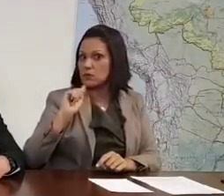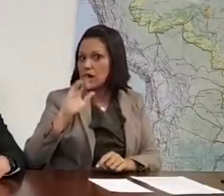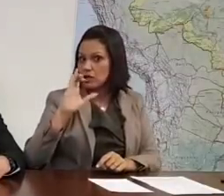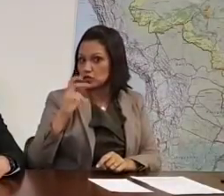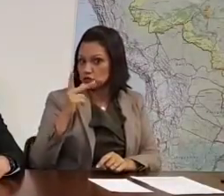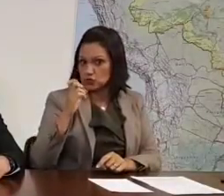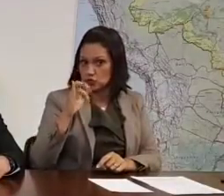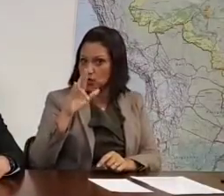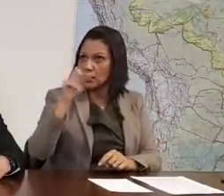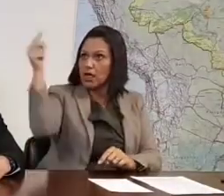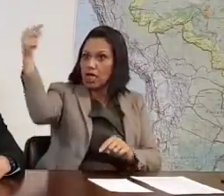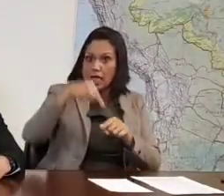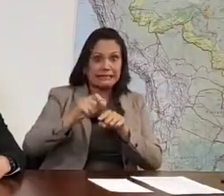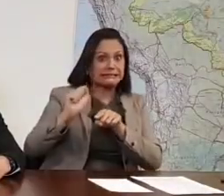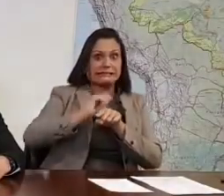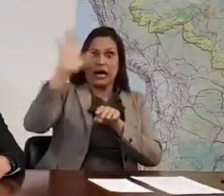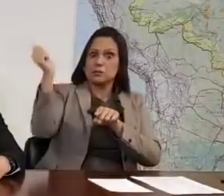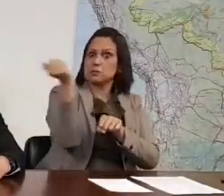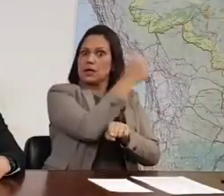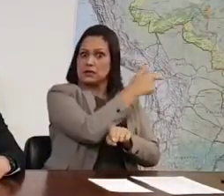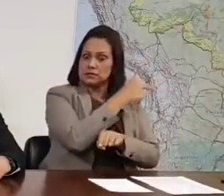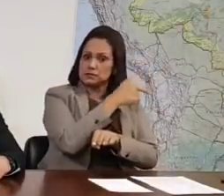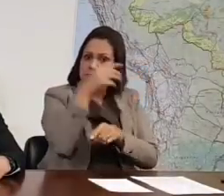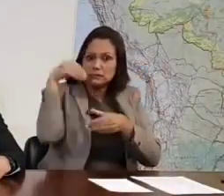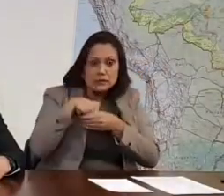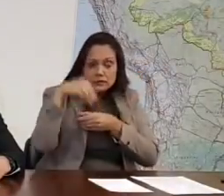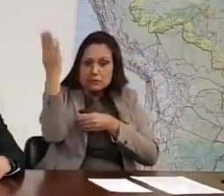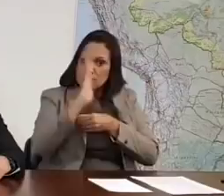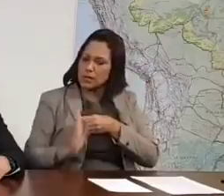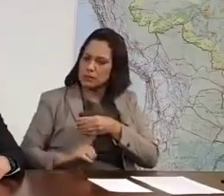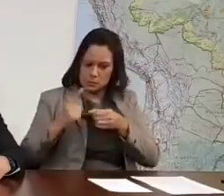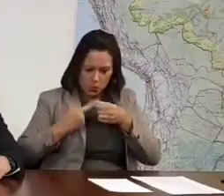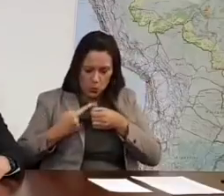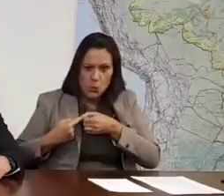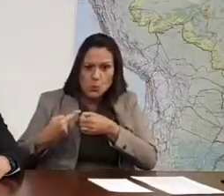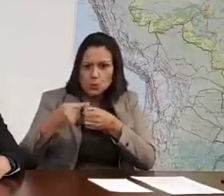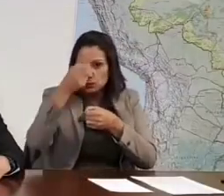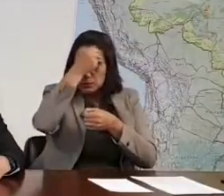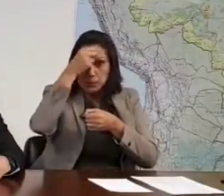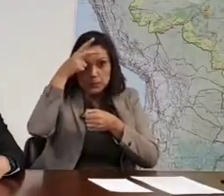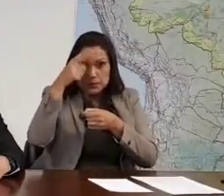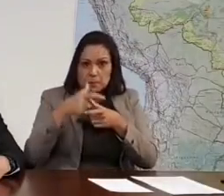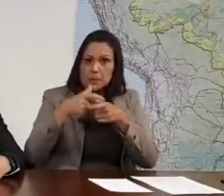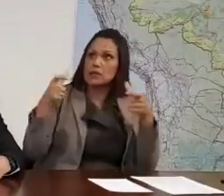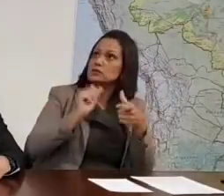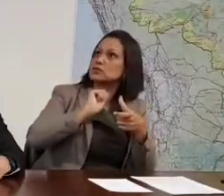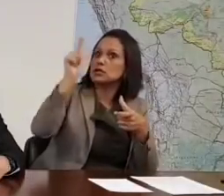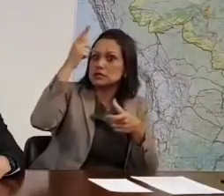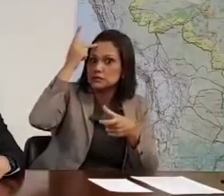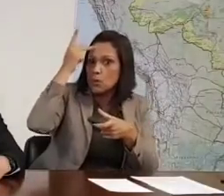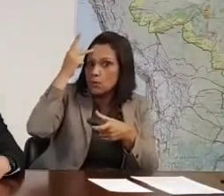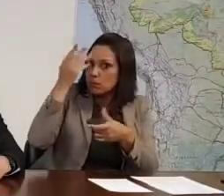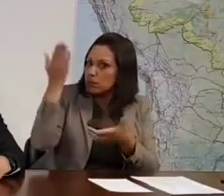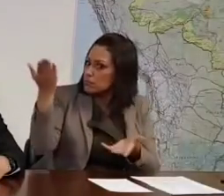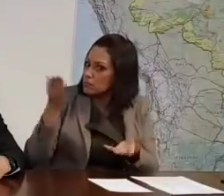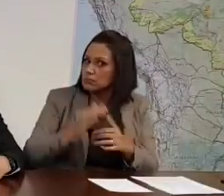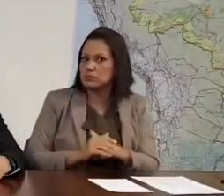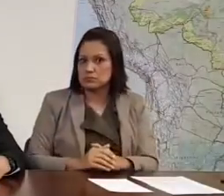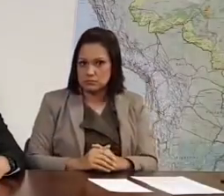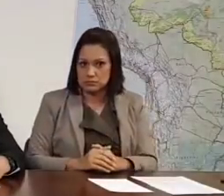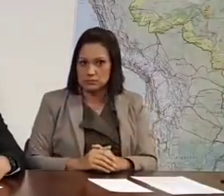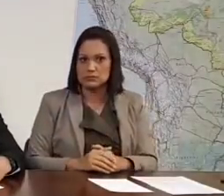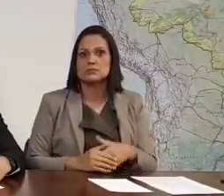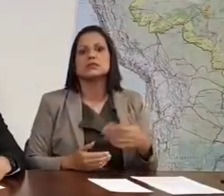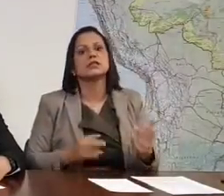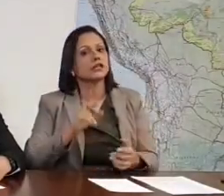Santa Luzia do Norte e São Gabriel da Cachoeira, que são três municípios juntos que são maiores do que São Paulo. E sim, o